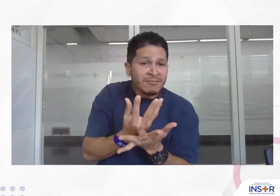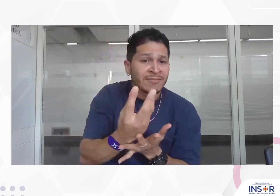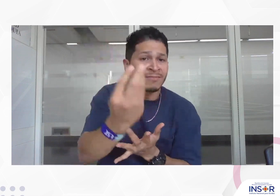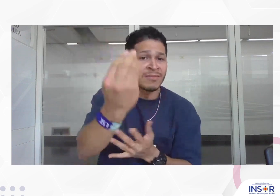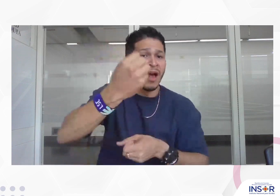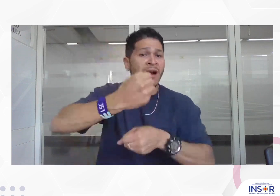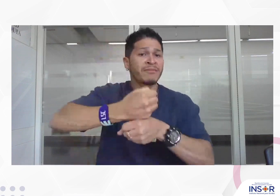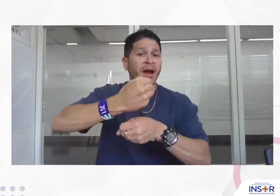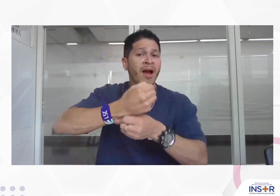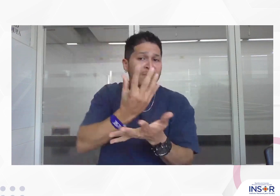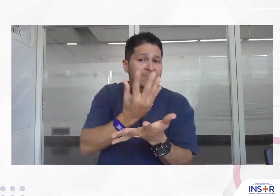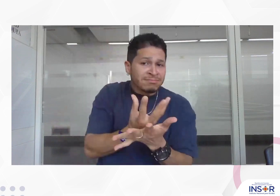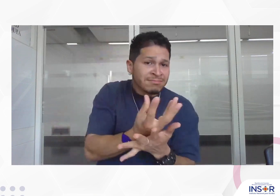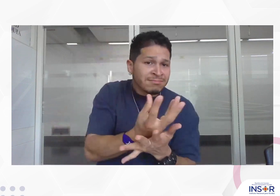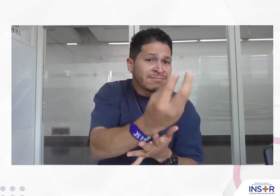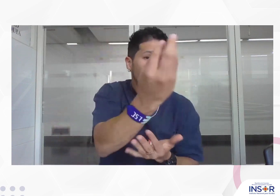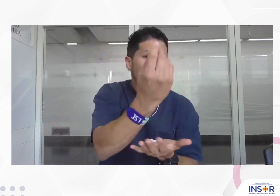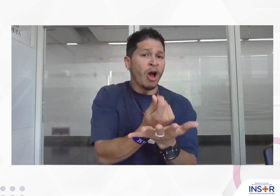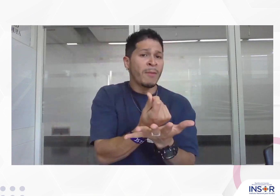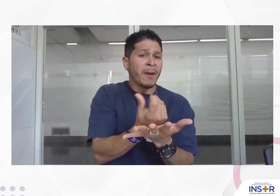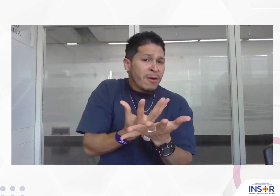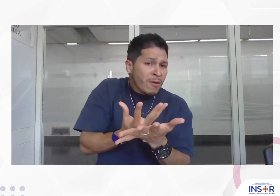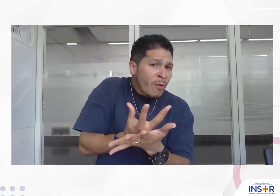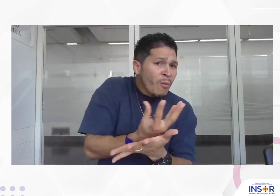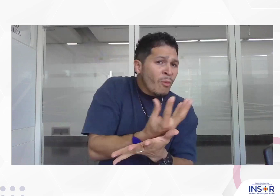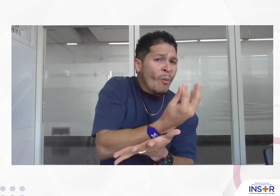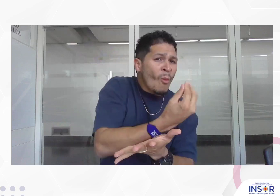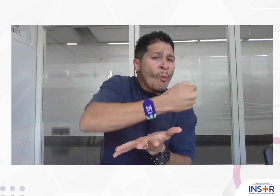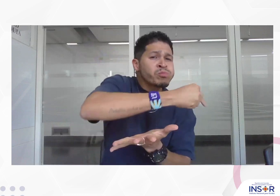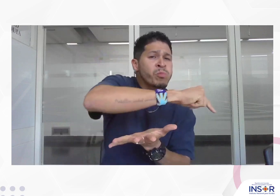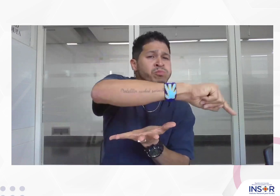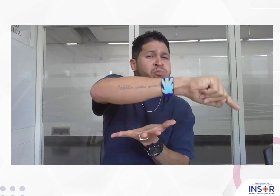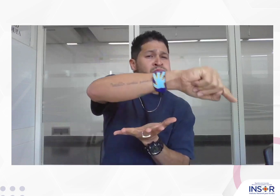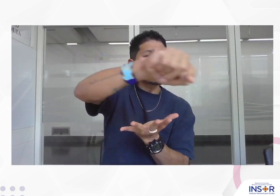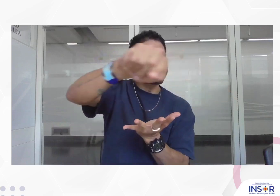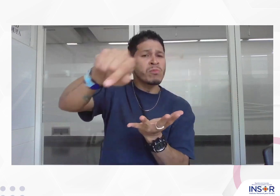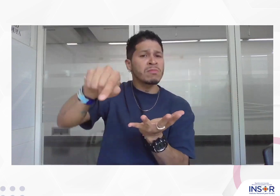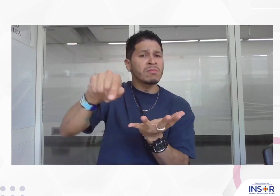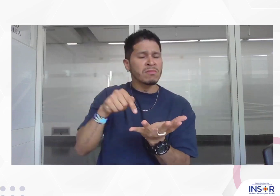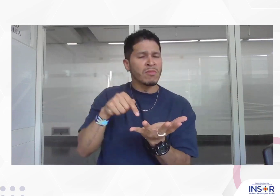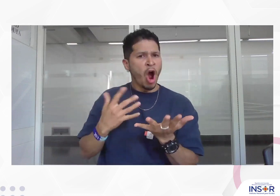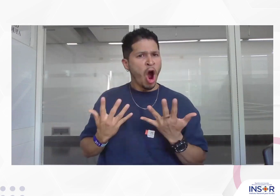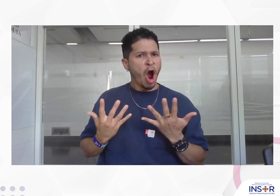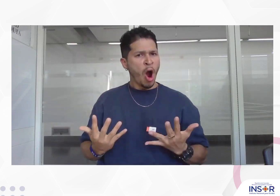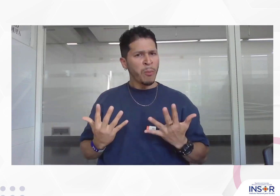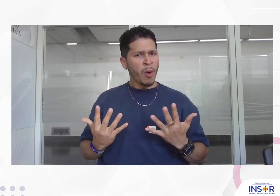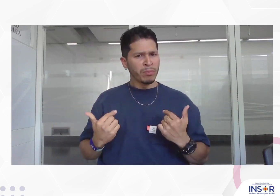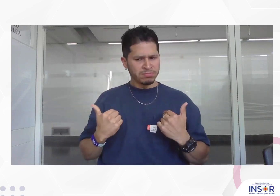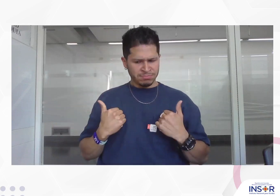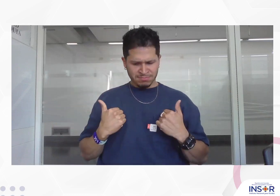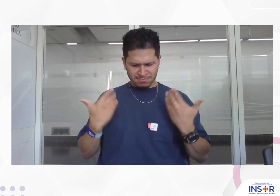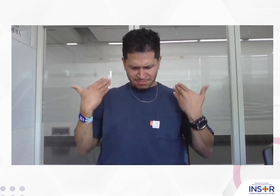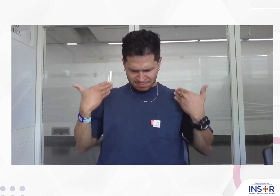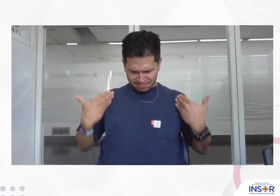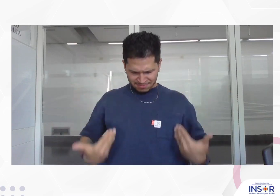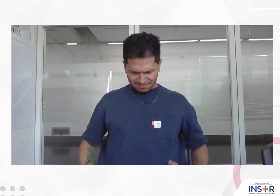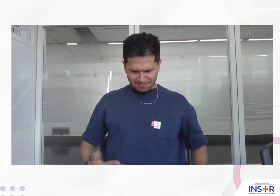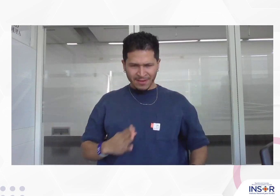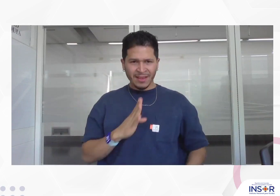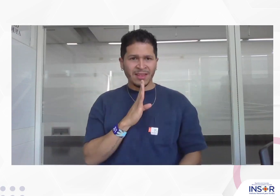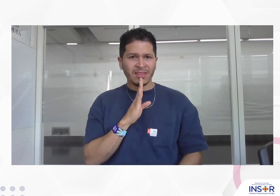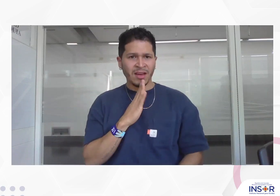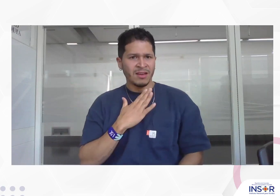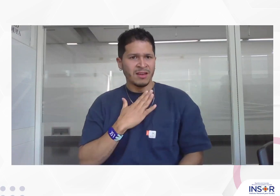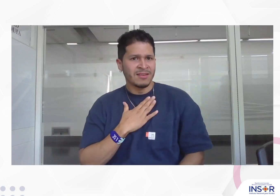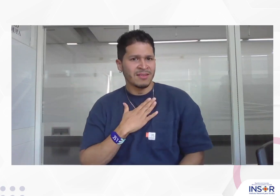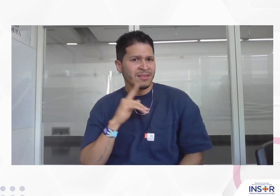la participación en escenarios políticos, académicos, laborales, económicos y entre otros más.